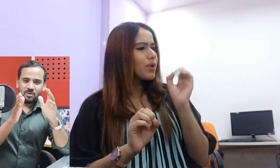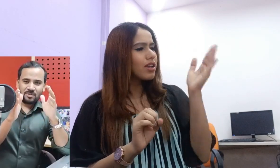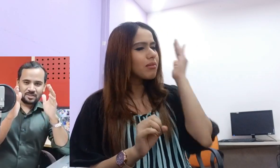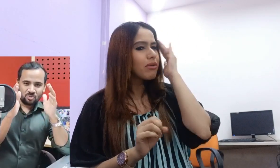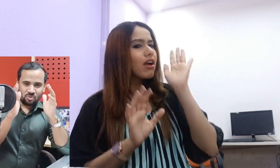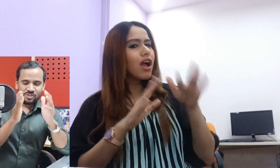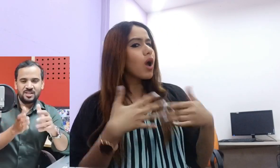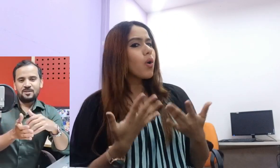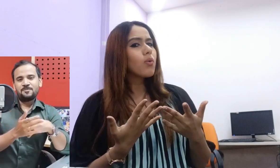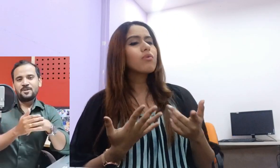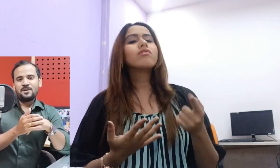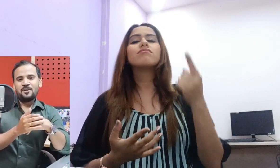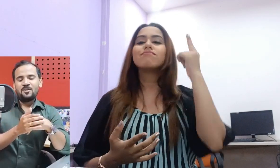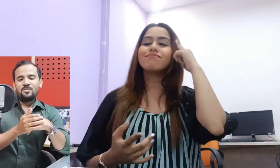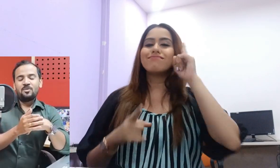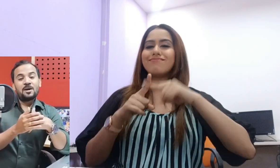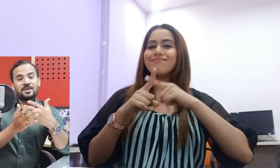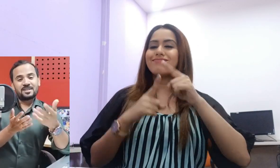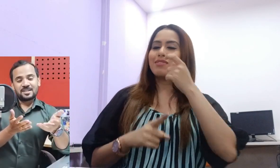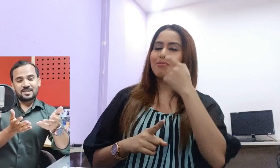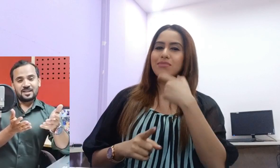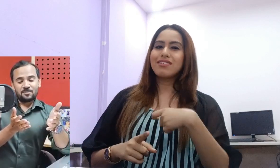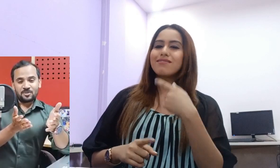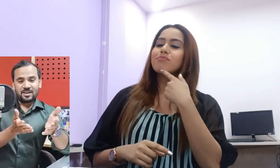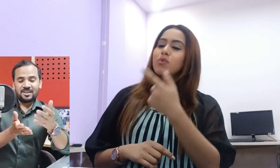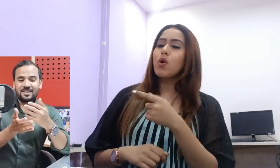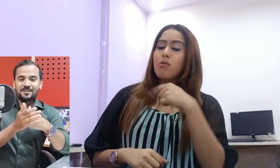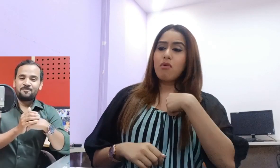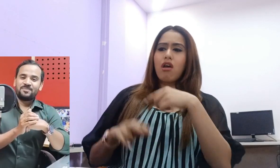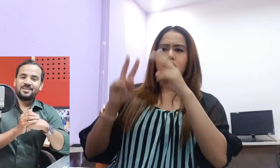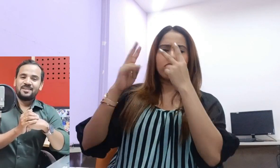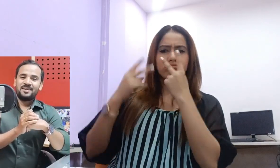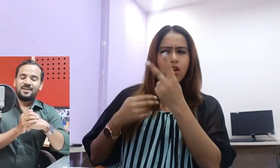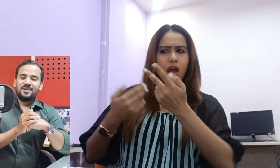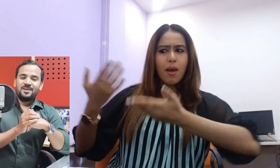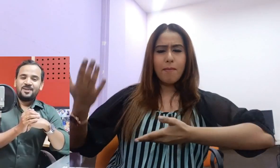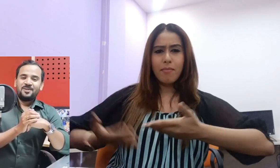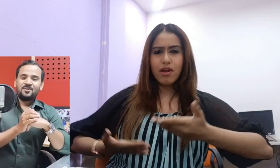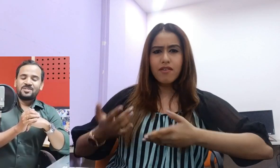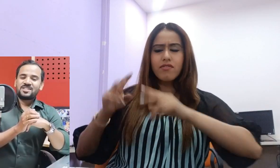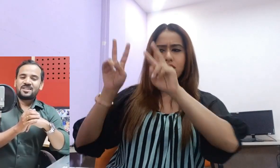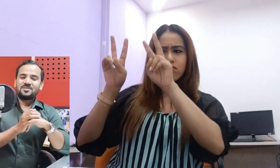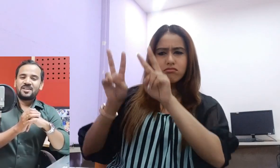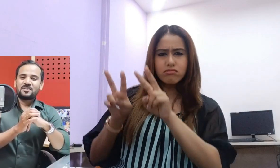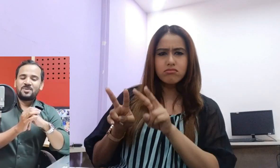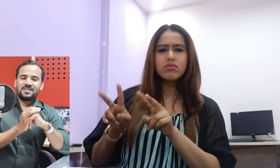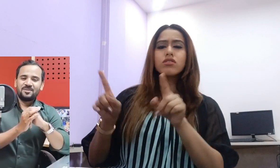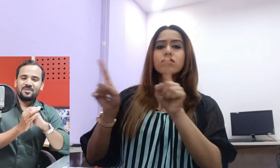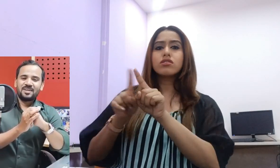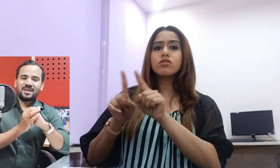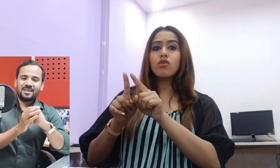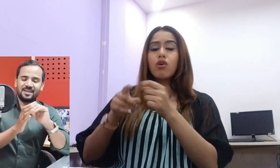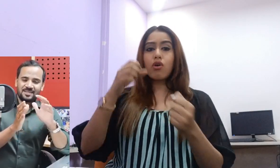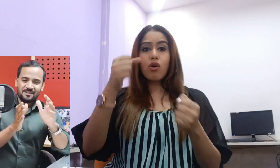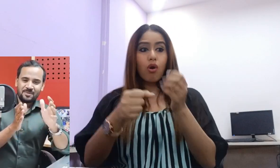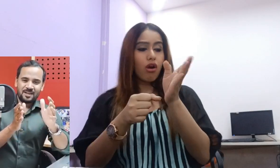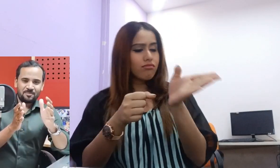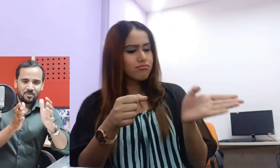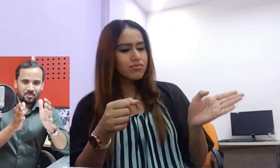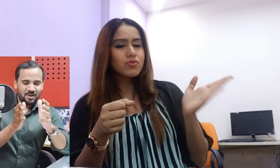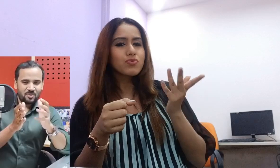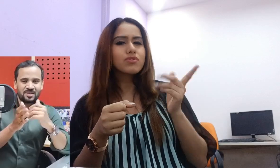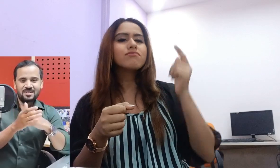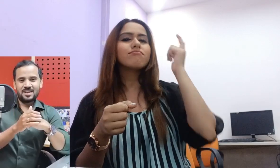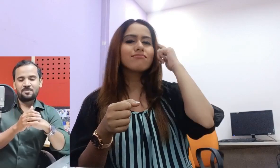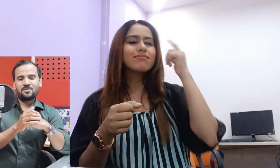आपके यहां कोई वास्तु दोष ही नहीं है। बोले आप कैसे कह सकते हैं, आपने तो घर ही नहीं देखा। तो विशेषज्ञ जो थे, एक्सपर्ट थे, उन्होंने कहा कि अरे सर, मैंने